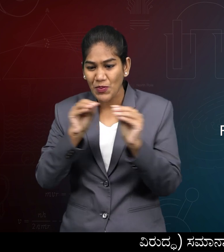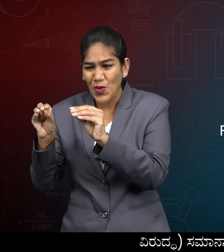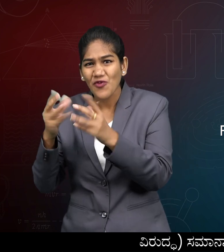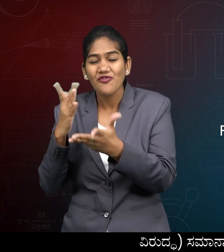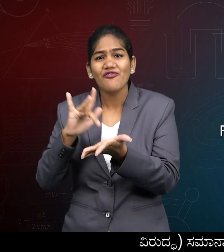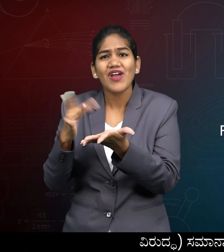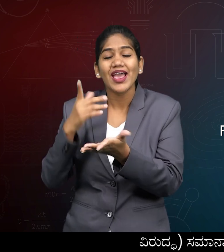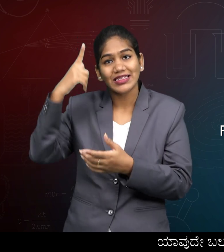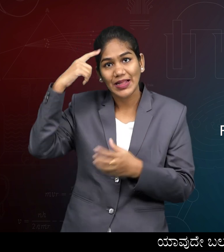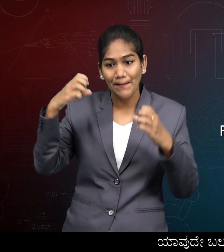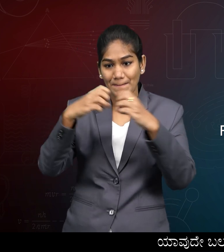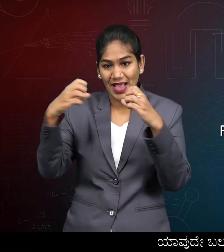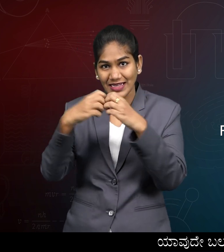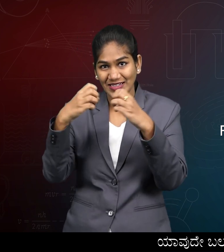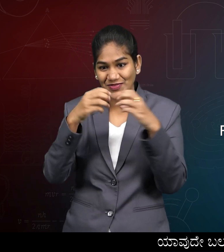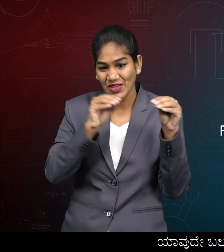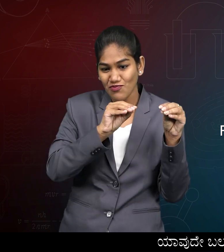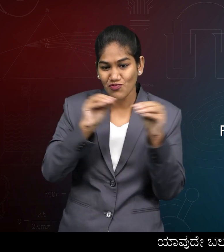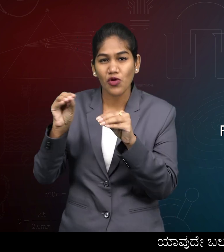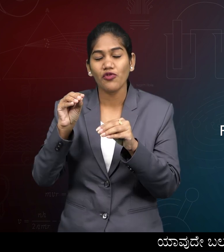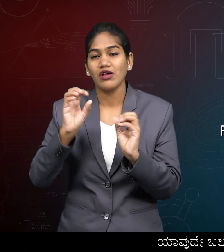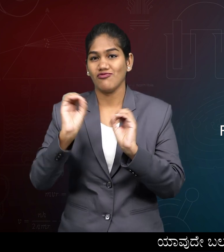ಸಮಾನಾಂತರವಾಗಿ ಚಲಿಸುವ ಚಾರ್ಜ್ ಯಾವುದೇ ಬಲವನ್ನು ಅನುಭವಿಸುವುದಿಲ್ಲ.